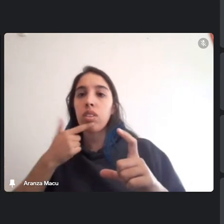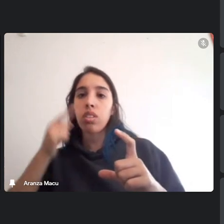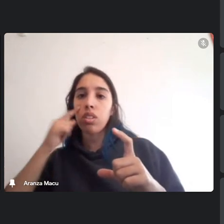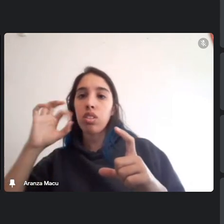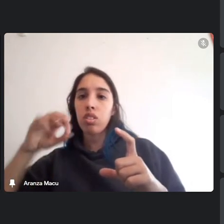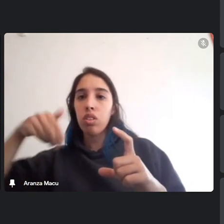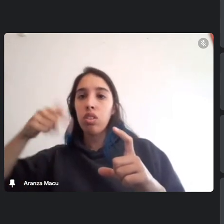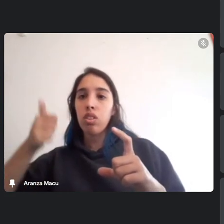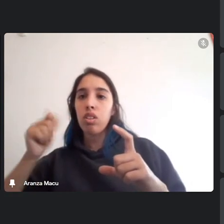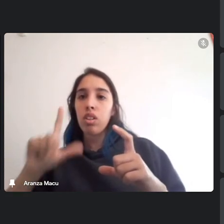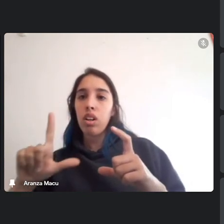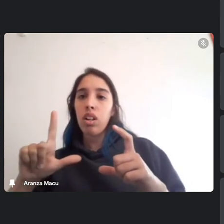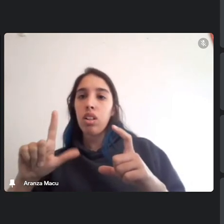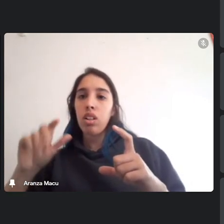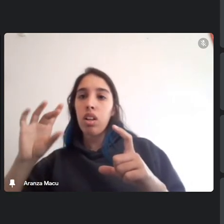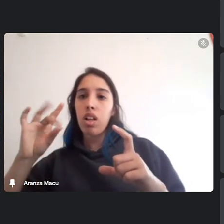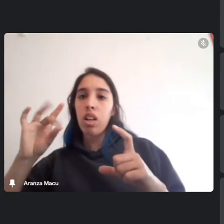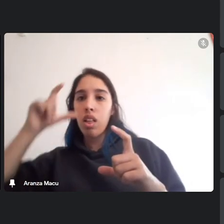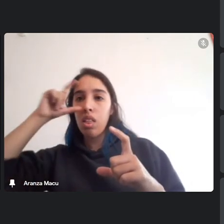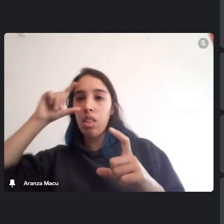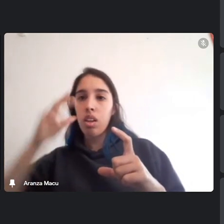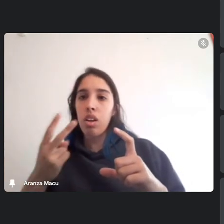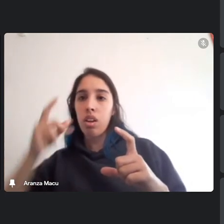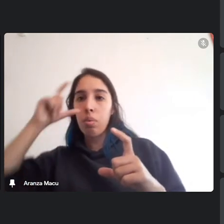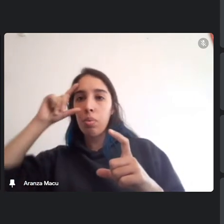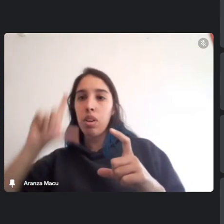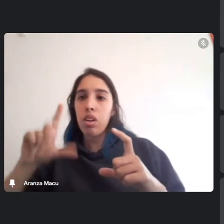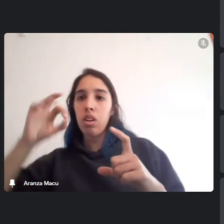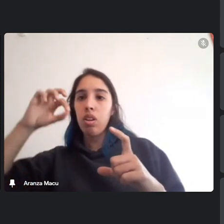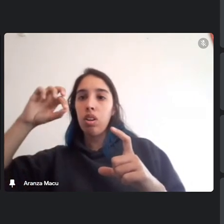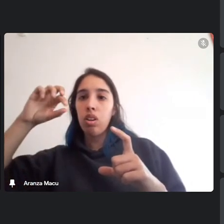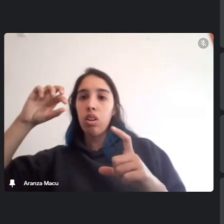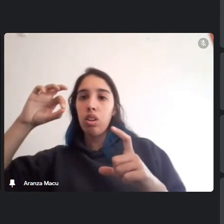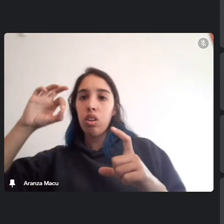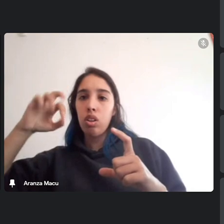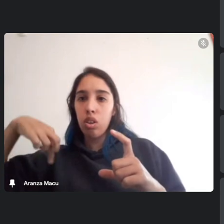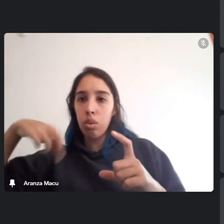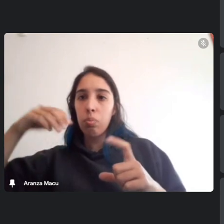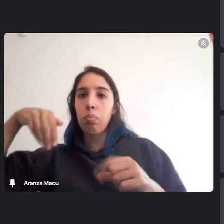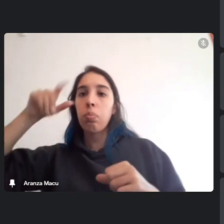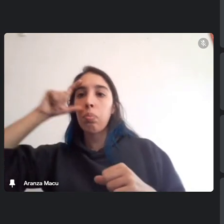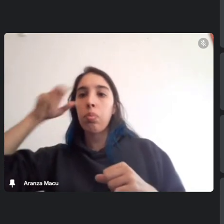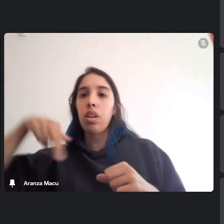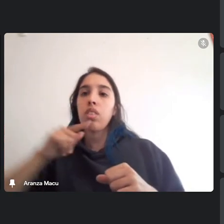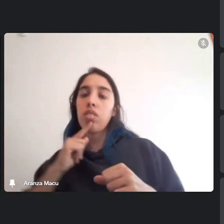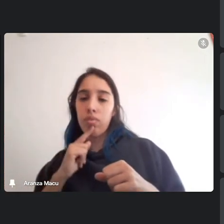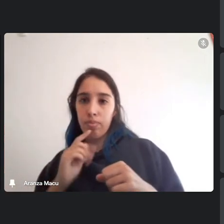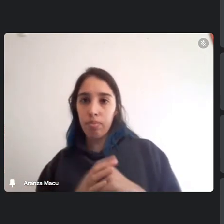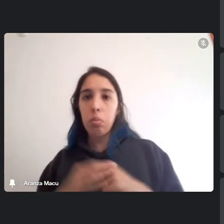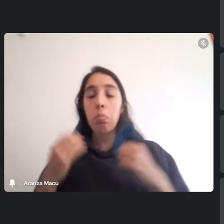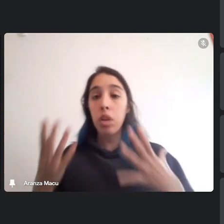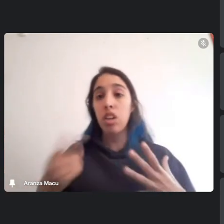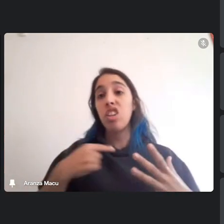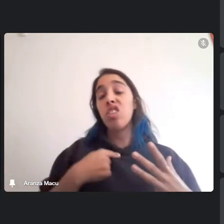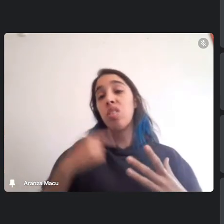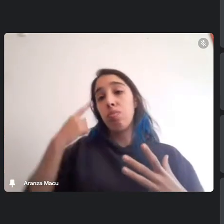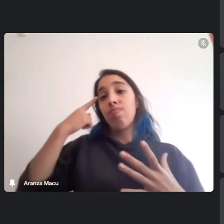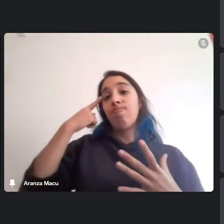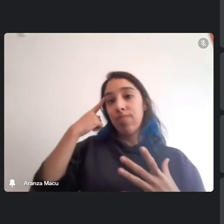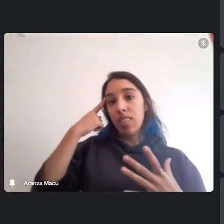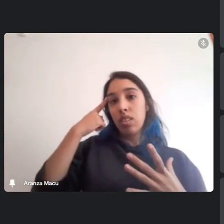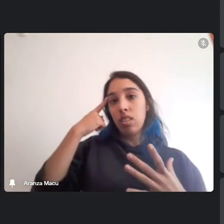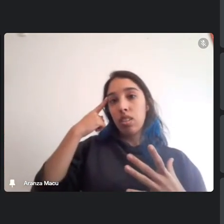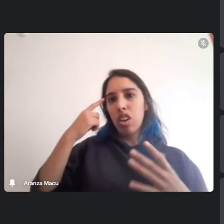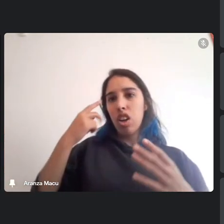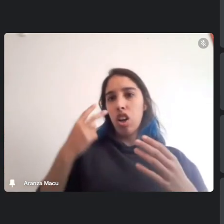dos opciones. Pero después, en el sentido de la frase, me di cuenta que era solamente esto.